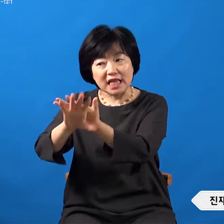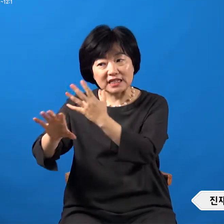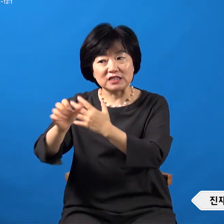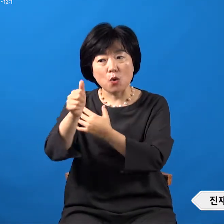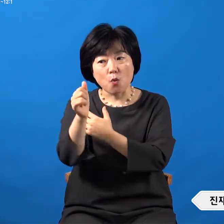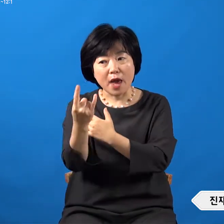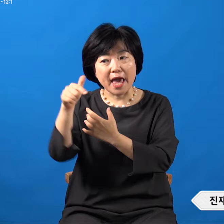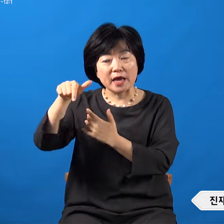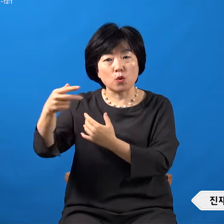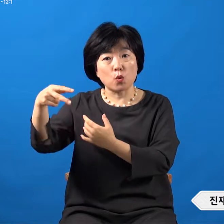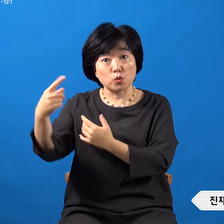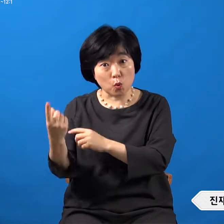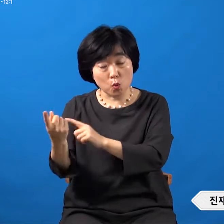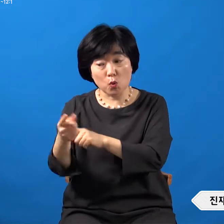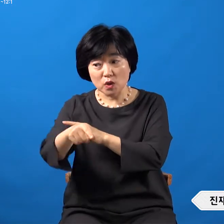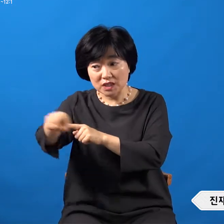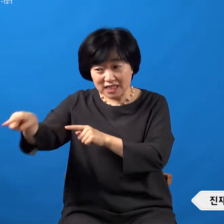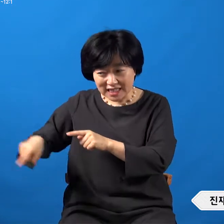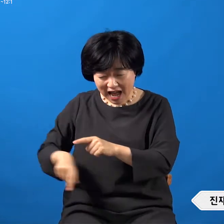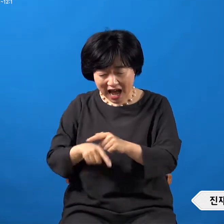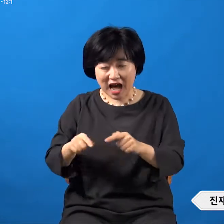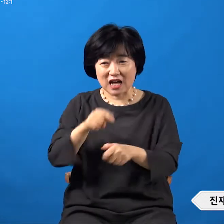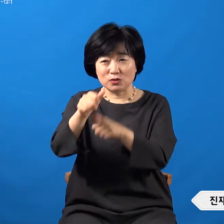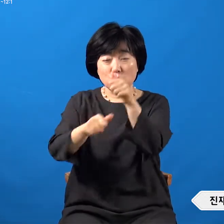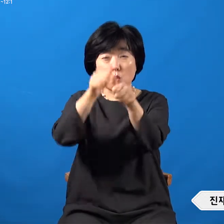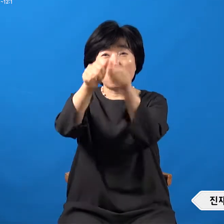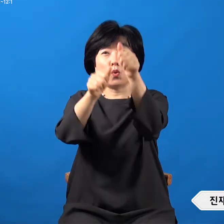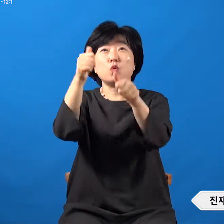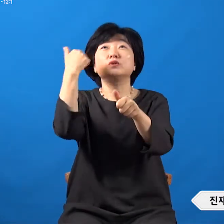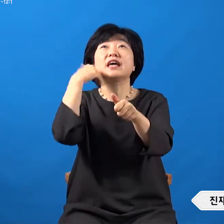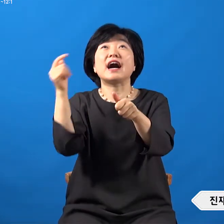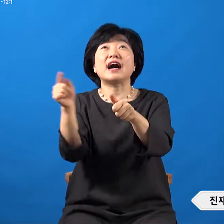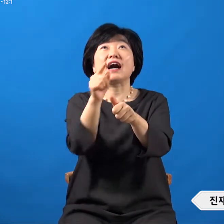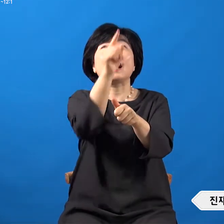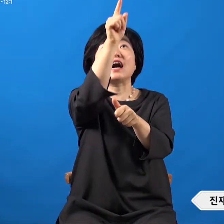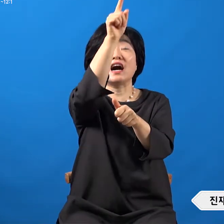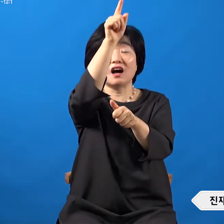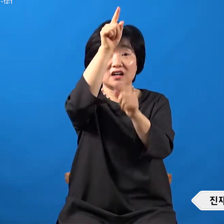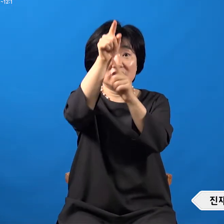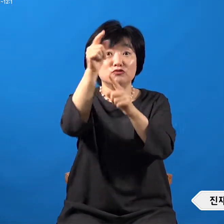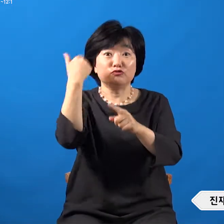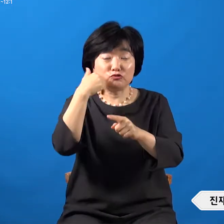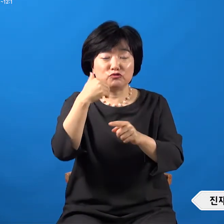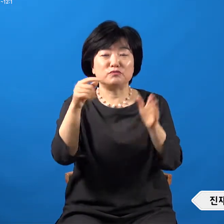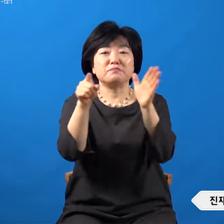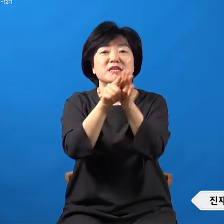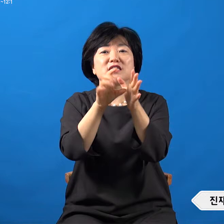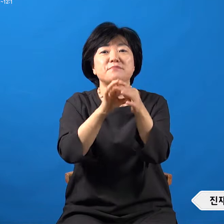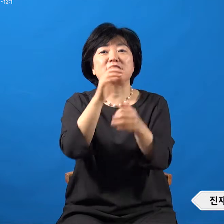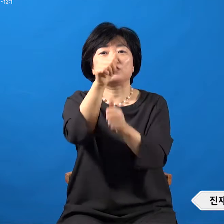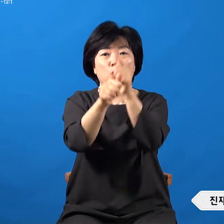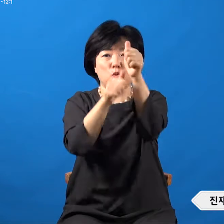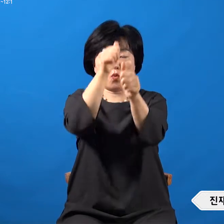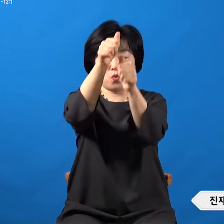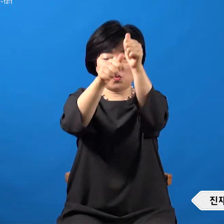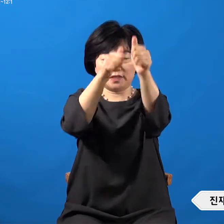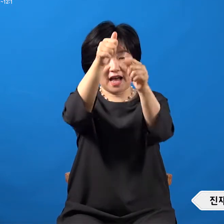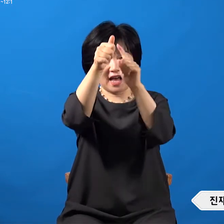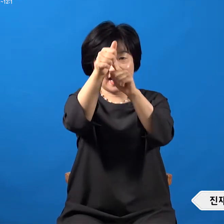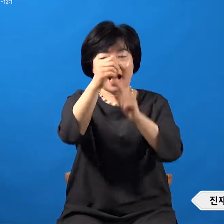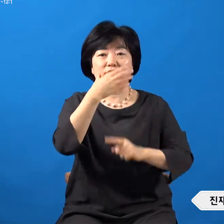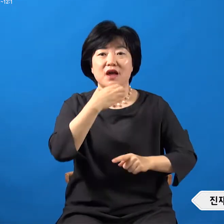그리고 기독교인들의 조상이 되는 믿음의 사람인 것을 보게 됩니다. 야고보서는